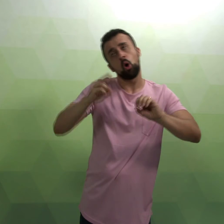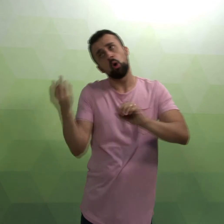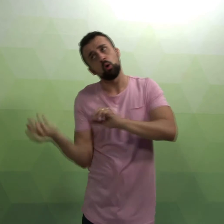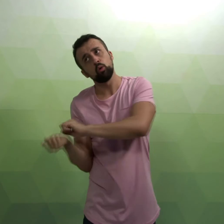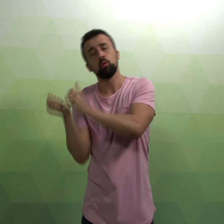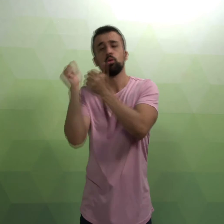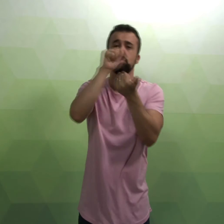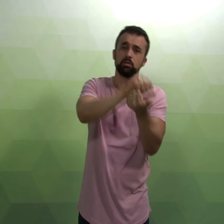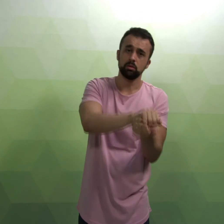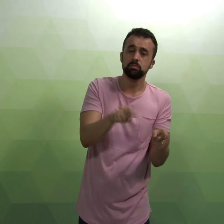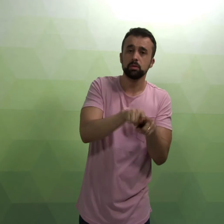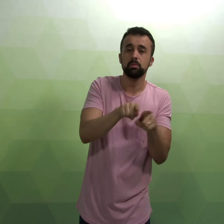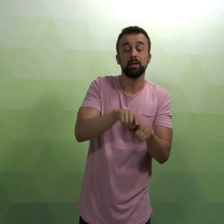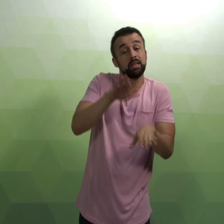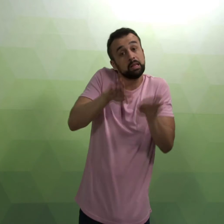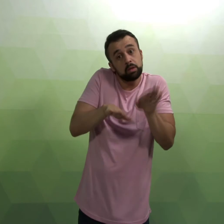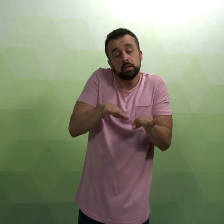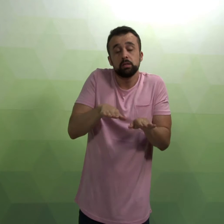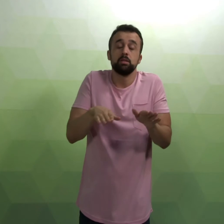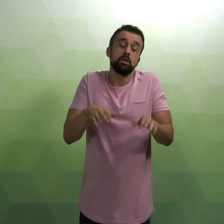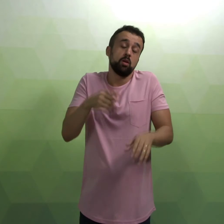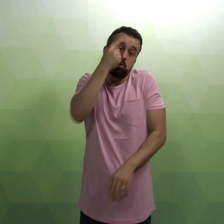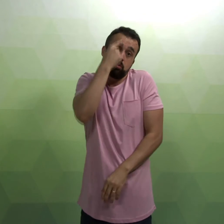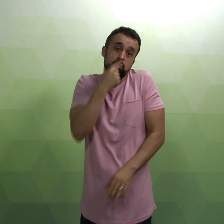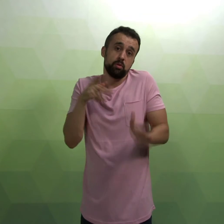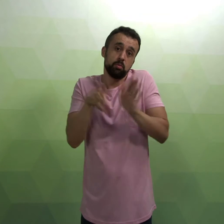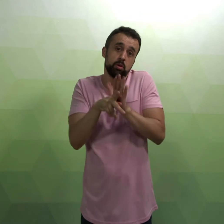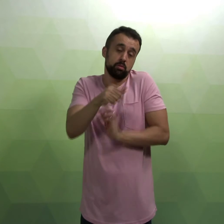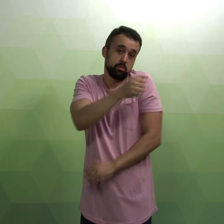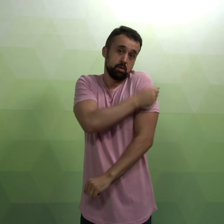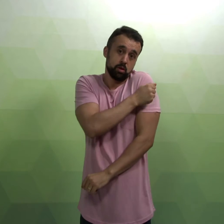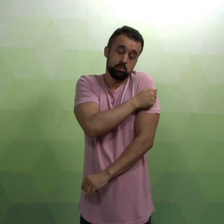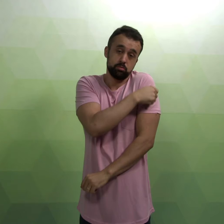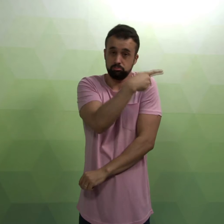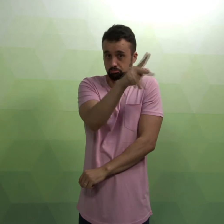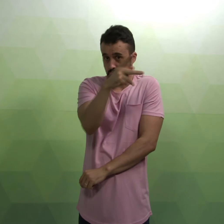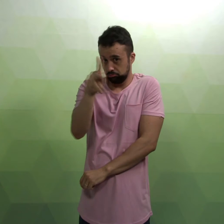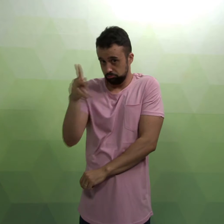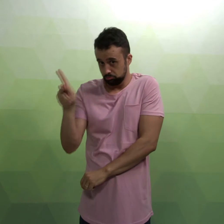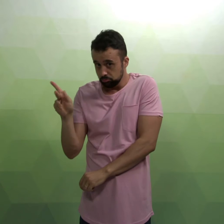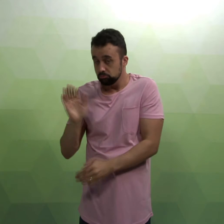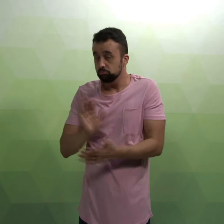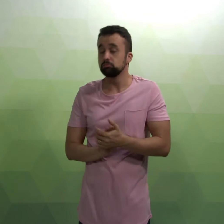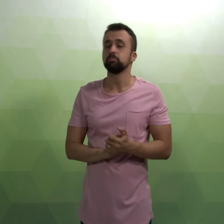utilizar ou adaptar conforme o perfil dos alunos de vocês.